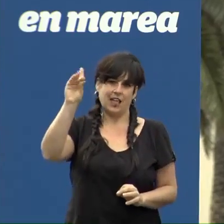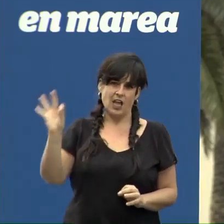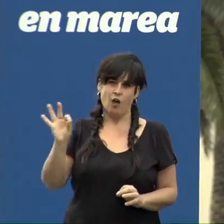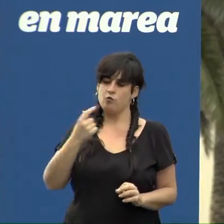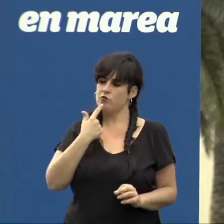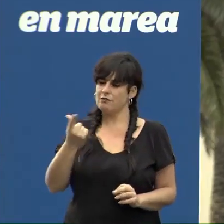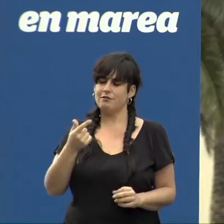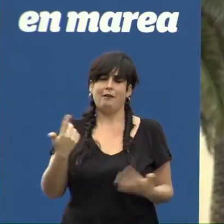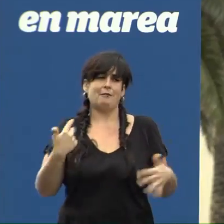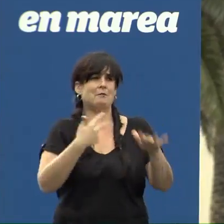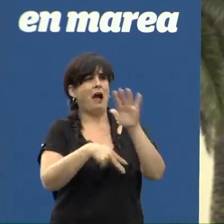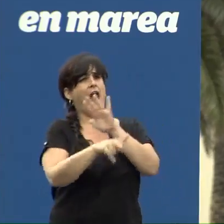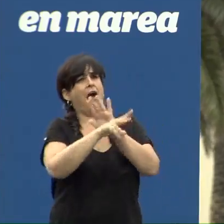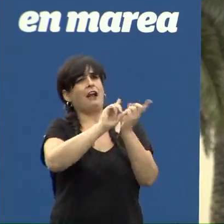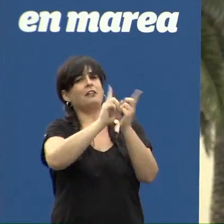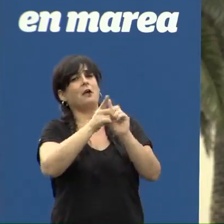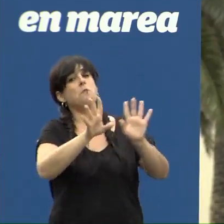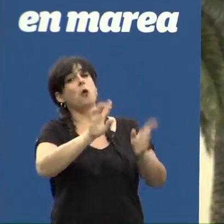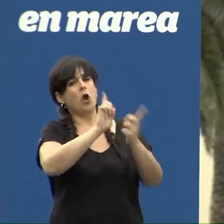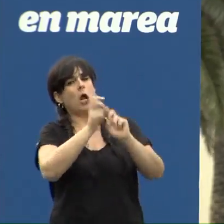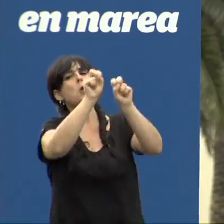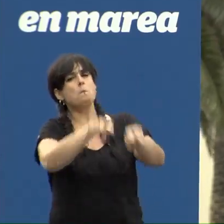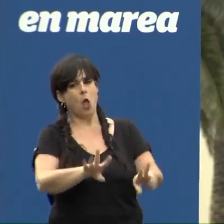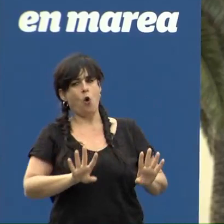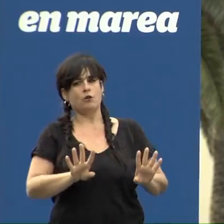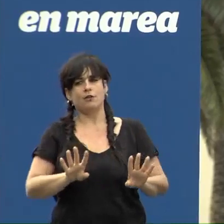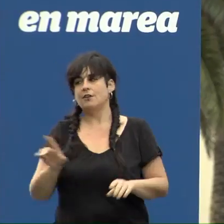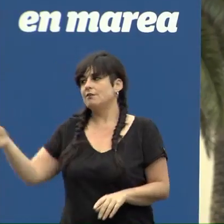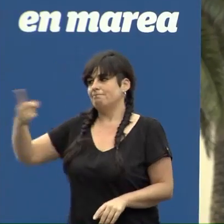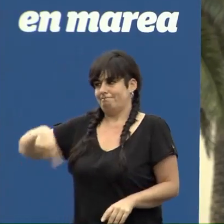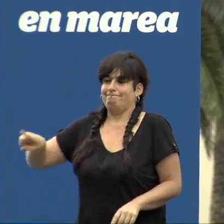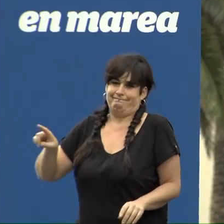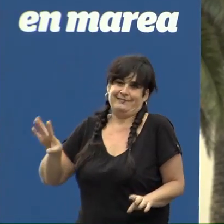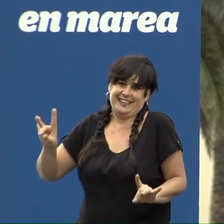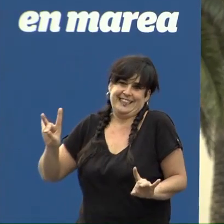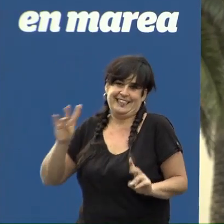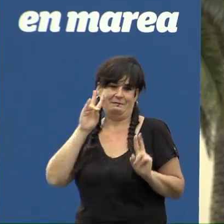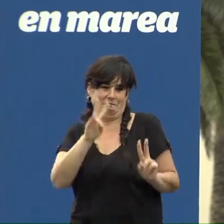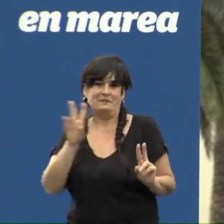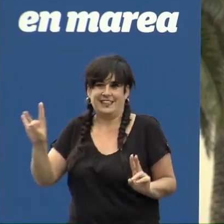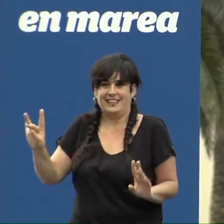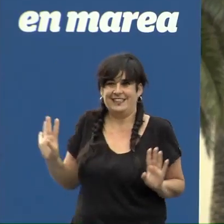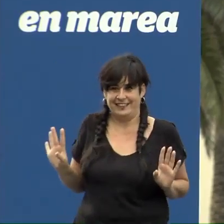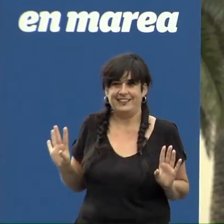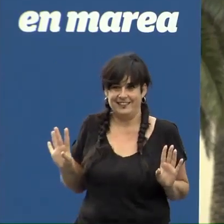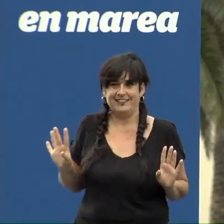os alcaldes do cambio a pior. Para él sí, para eles sí, para eles sí.